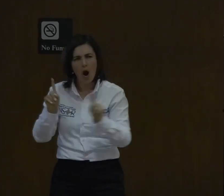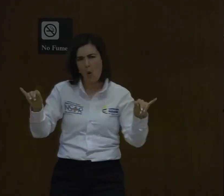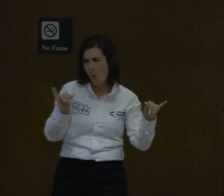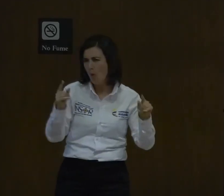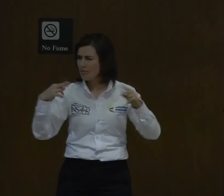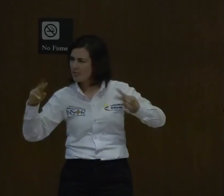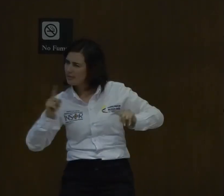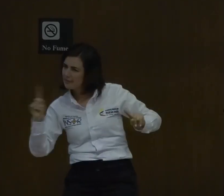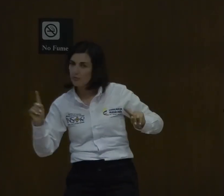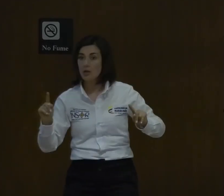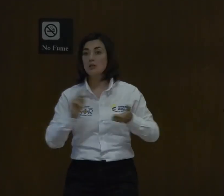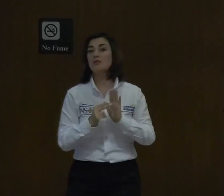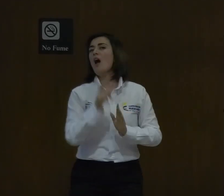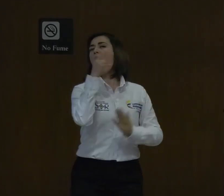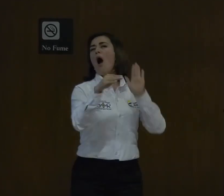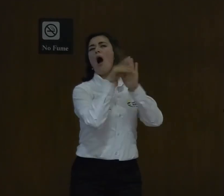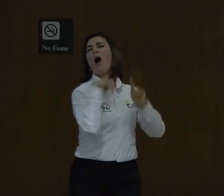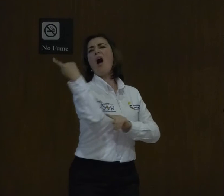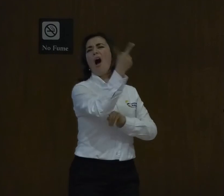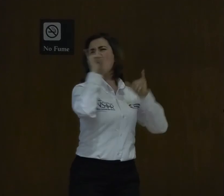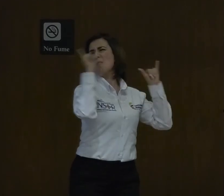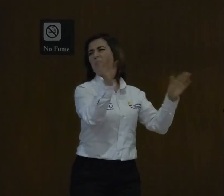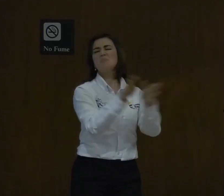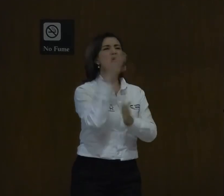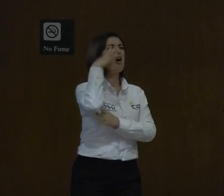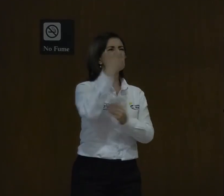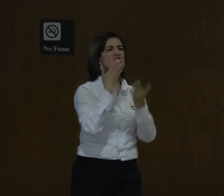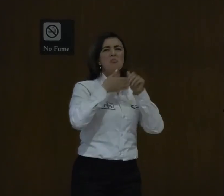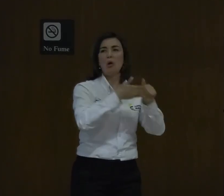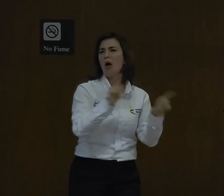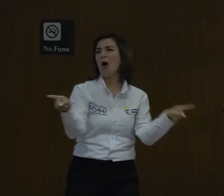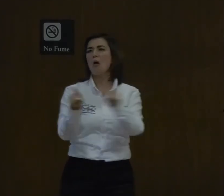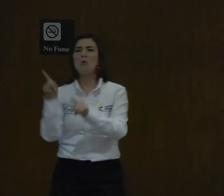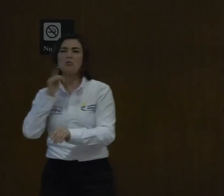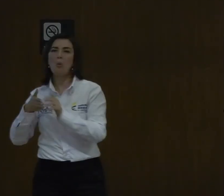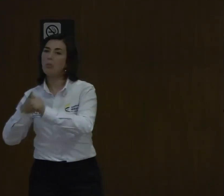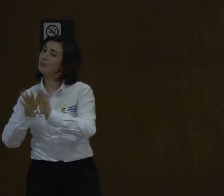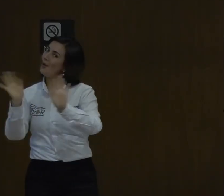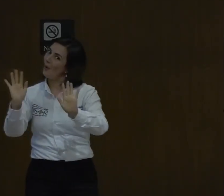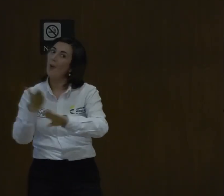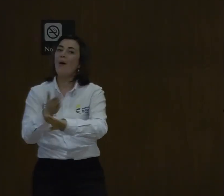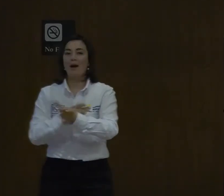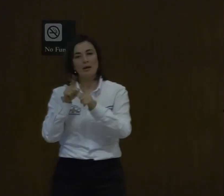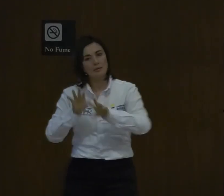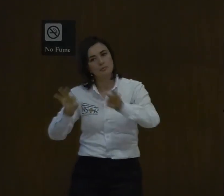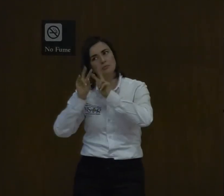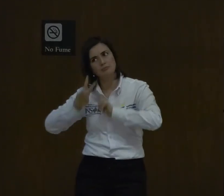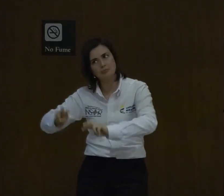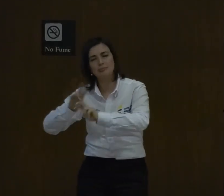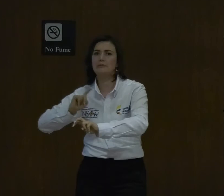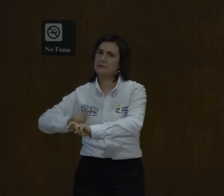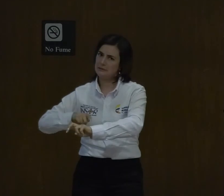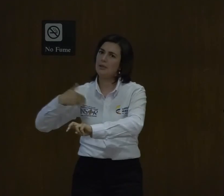No podemos asumir que un modelo que funciona para un grupo funciona para otro grupo. Hace falta mucha más investigación a este respecto.